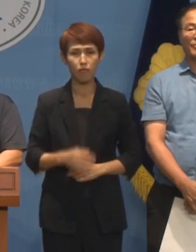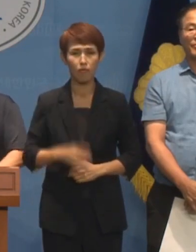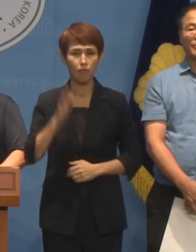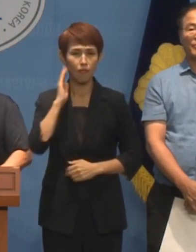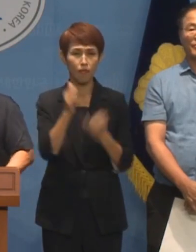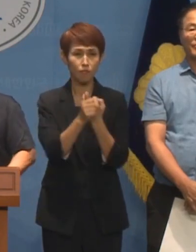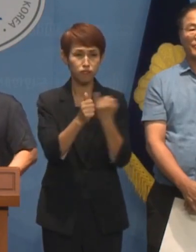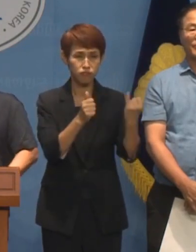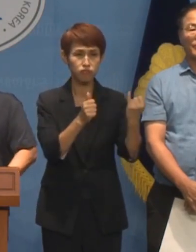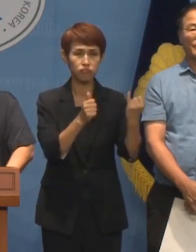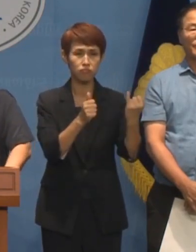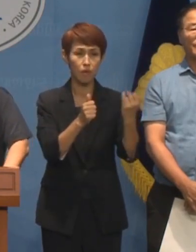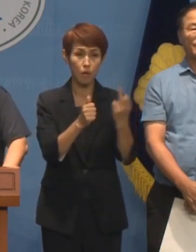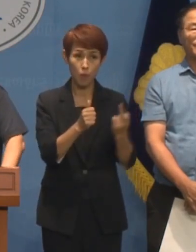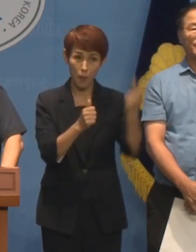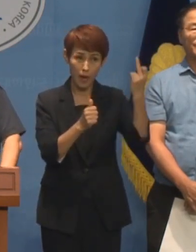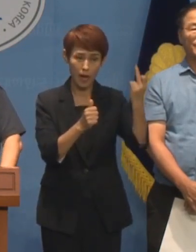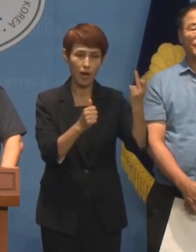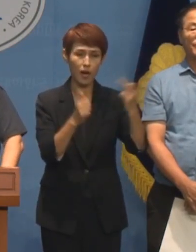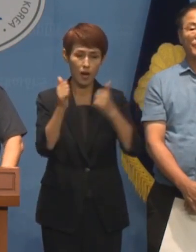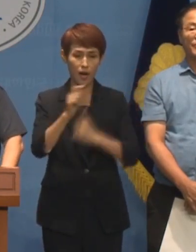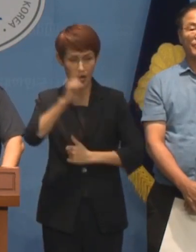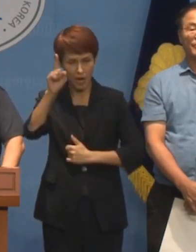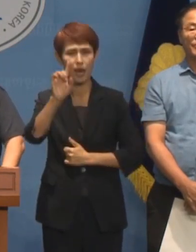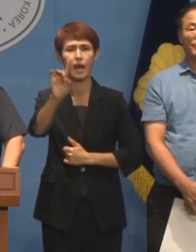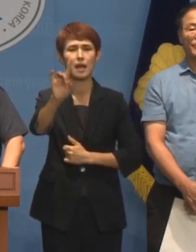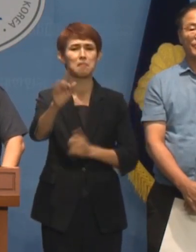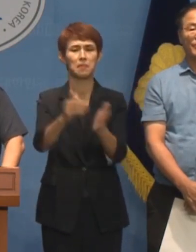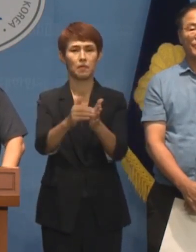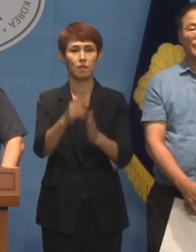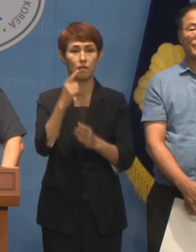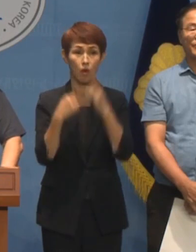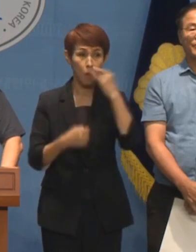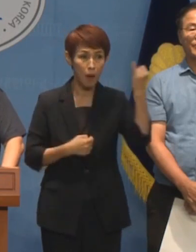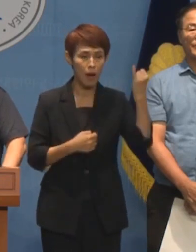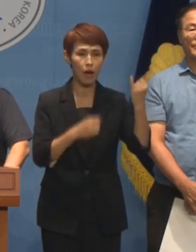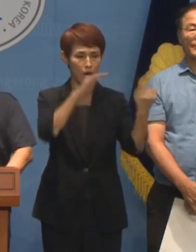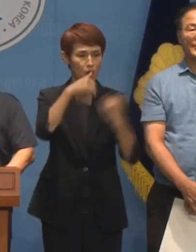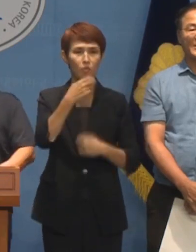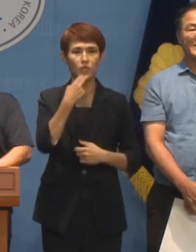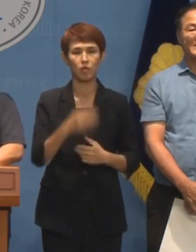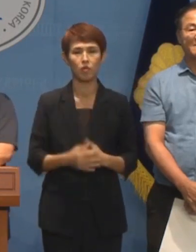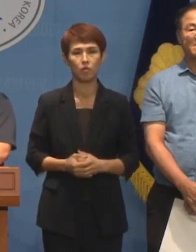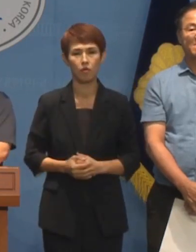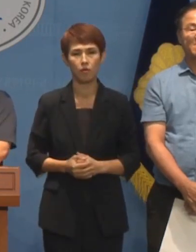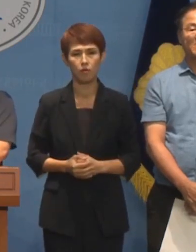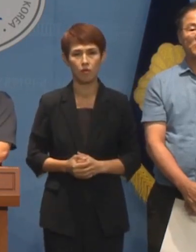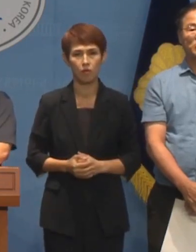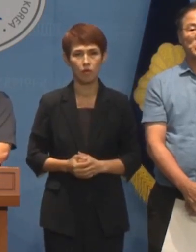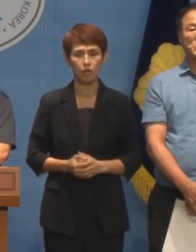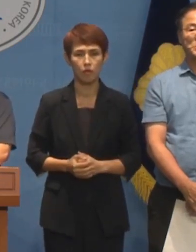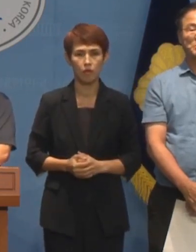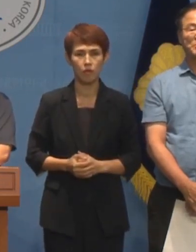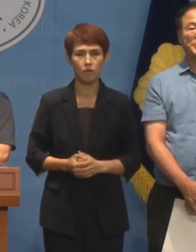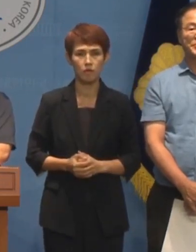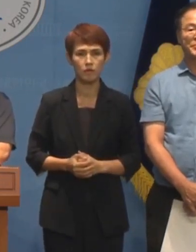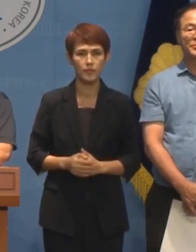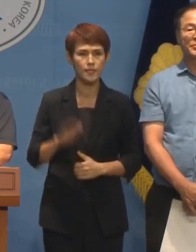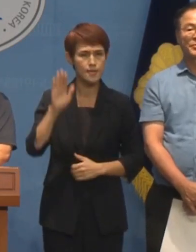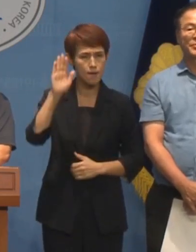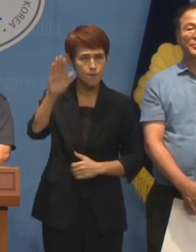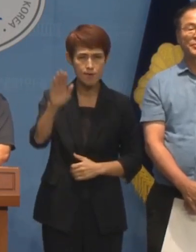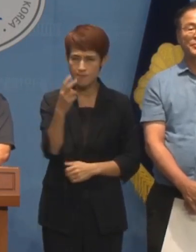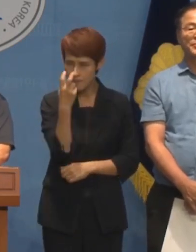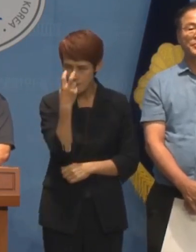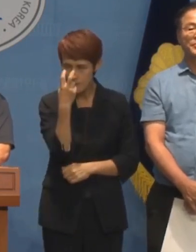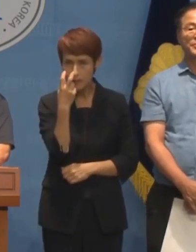한 명 기소되어 있는 상황인데요. 새 검찰총장 후보자가 김건희 오빠 친구라고 하니 앞으로 저희들은 더 두